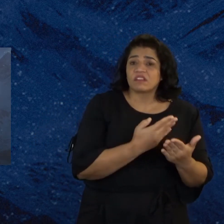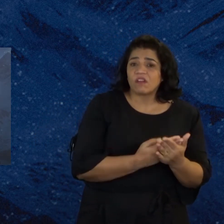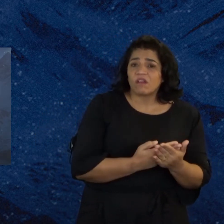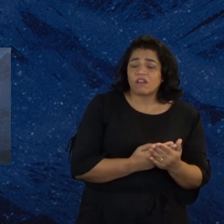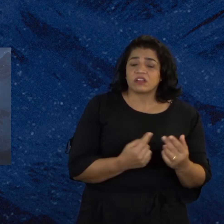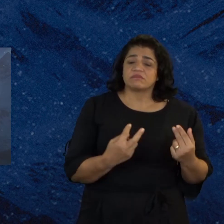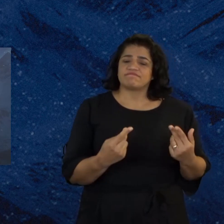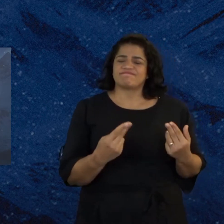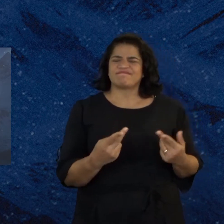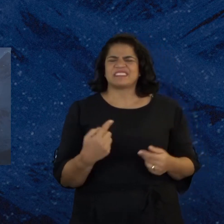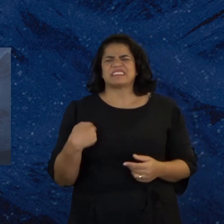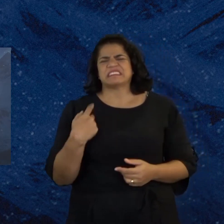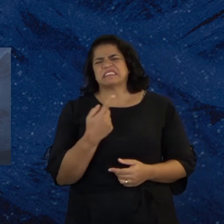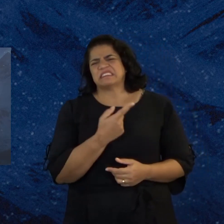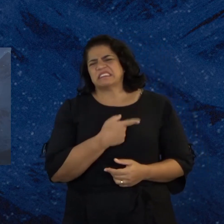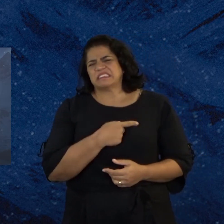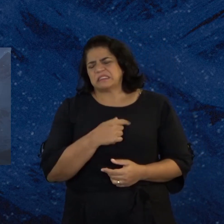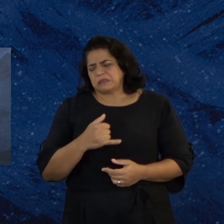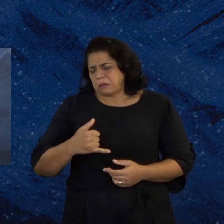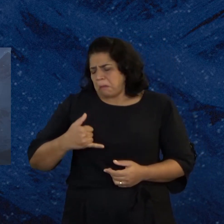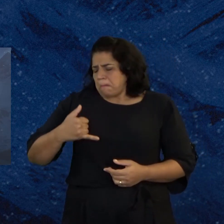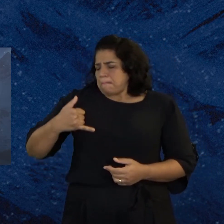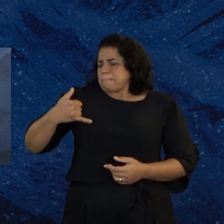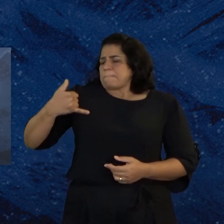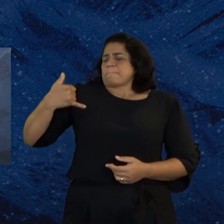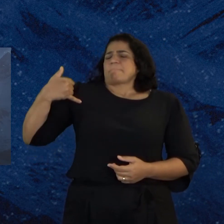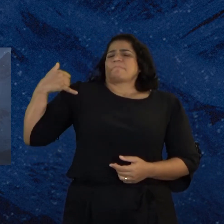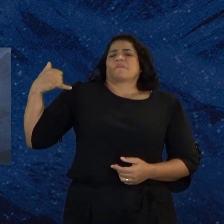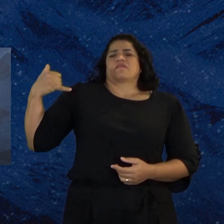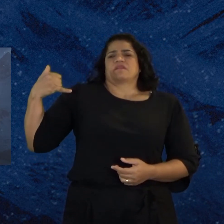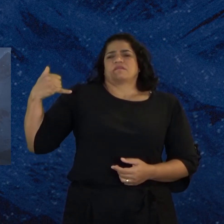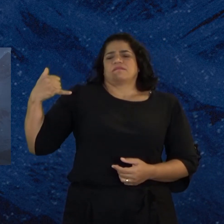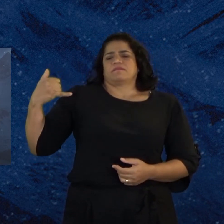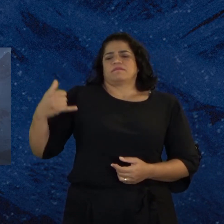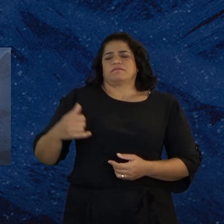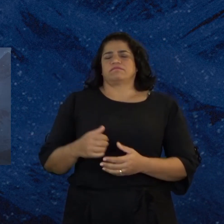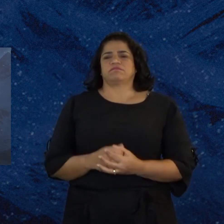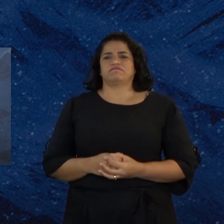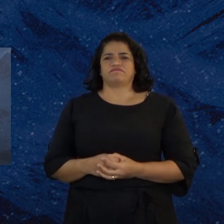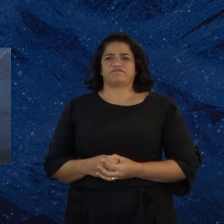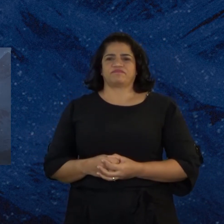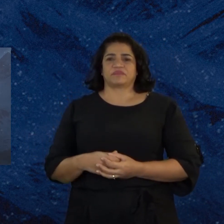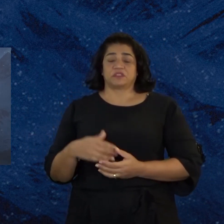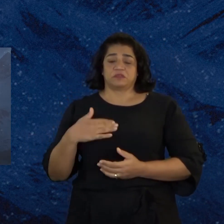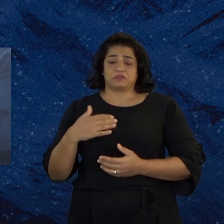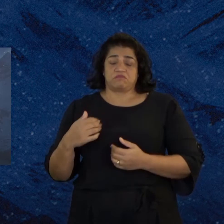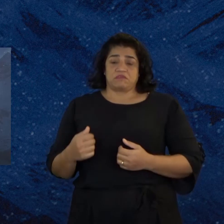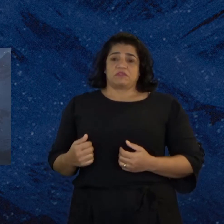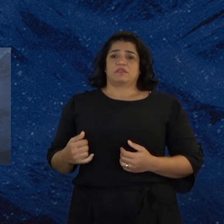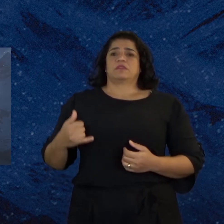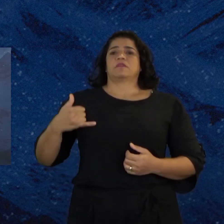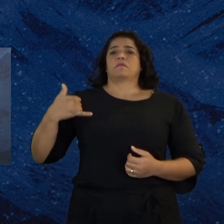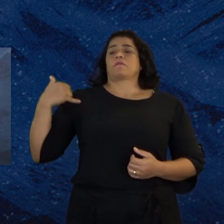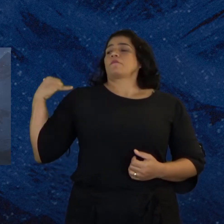Nós somos cheios de nós mesmos. Nós estufamos o peito.